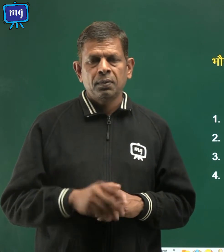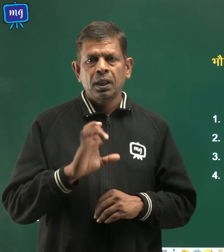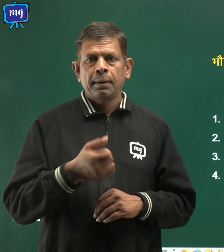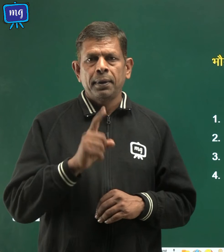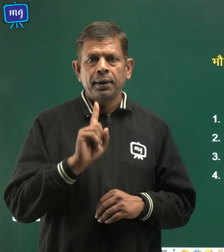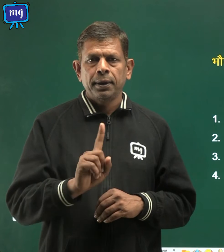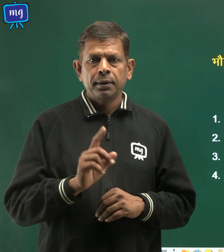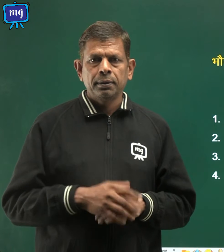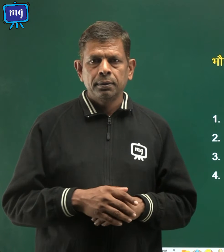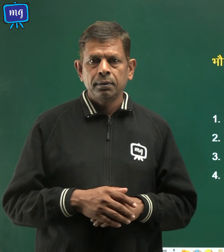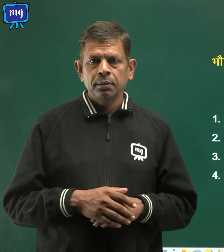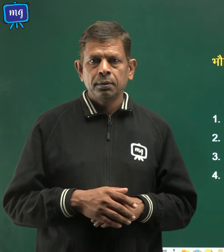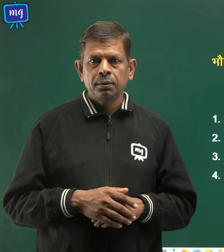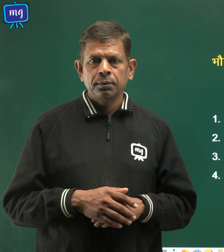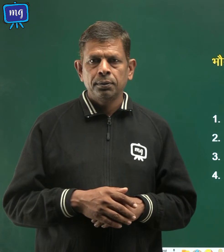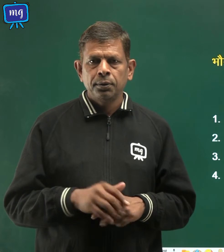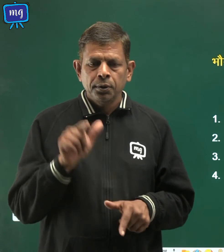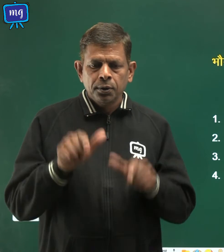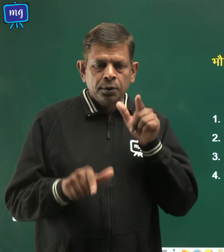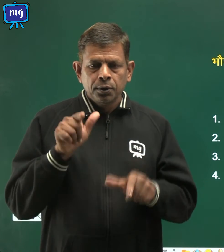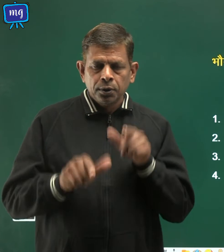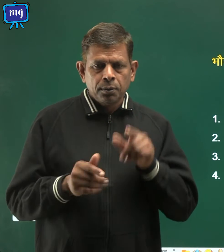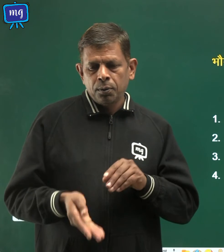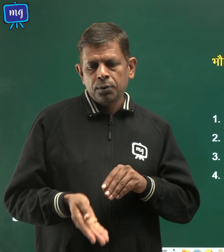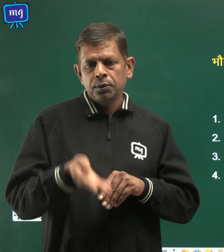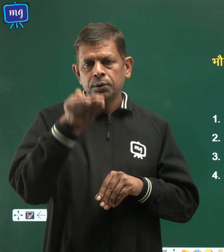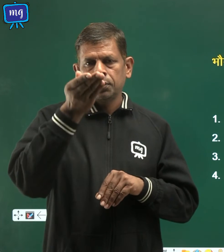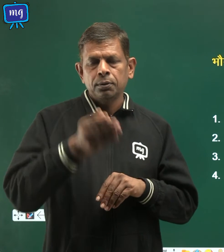नंबर 1, जनसंख्या में वृद्धि।